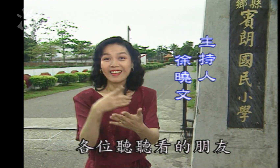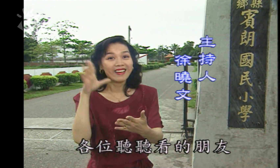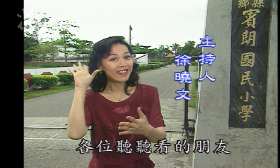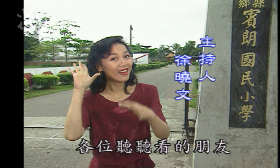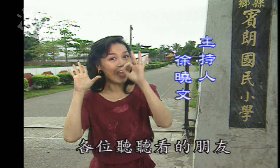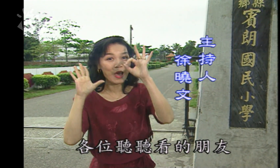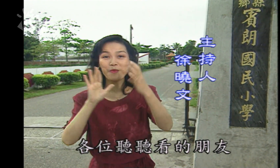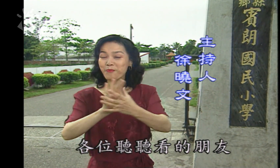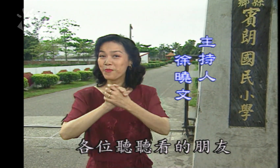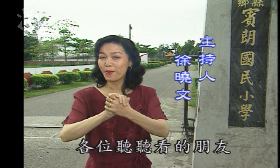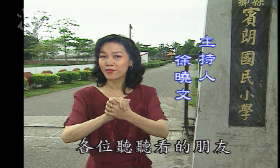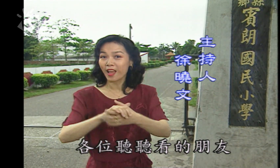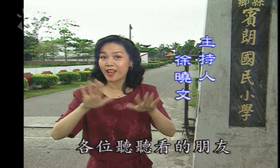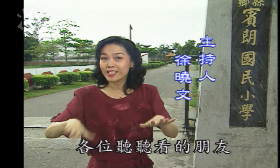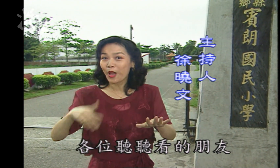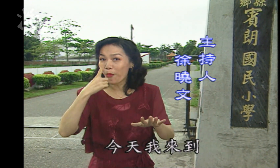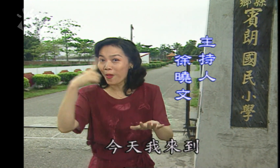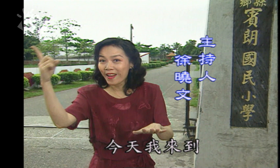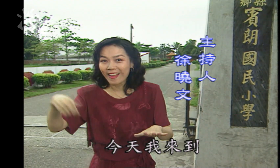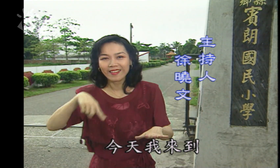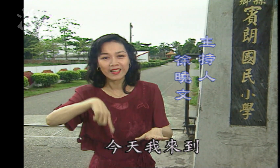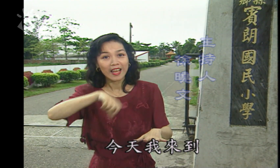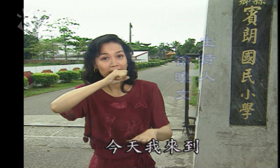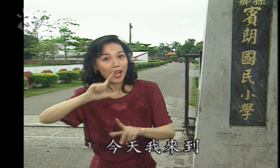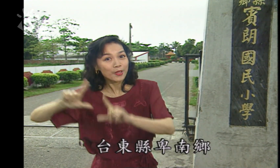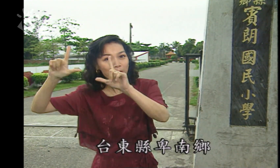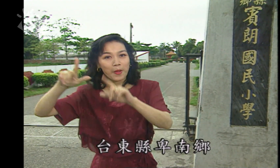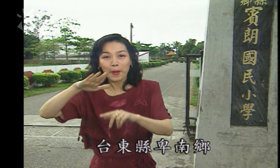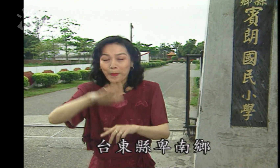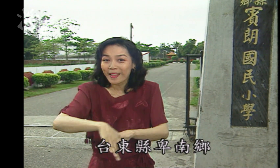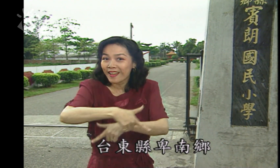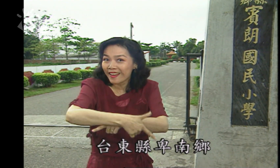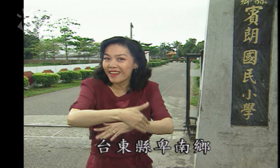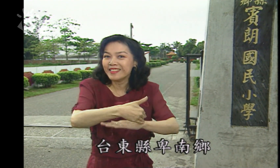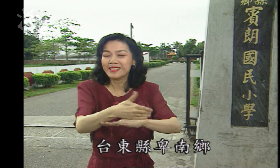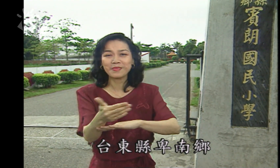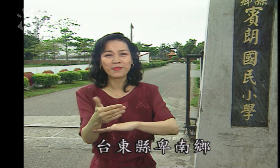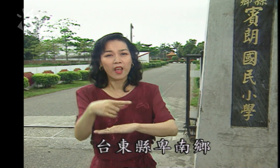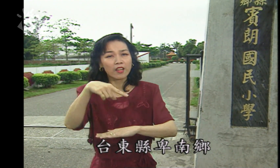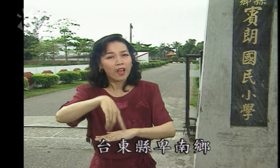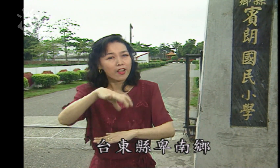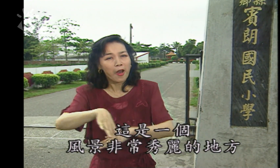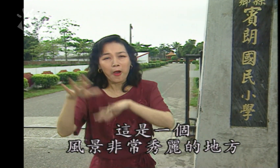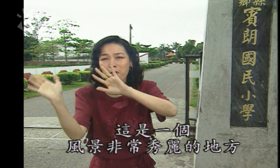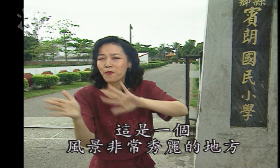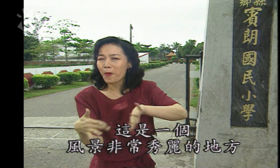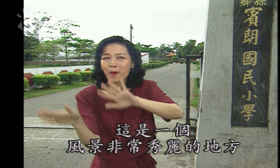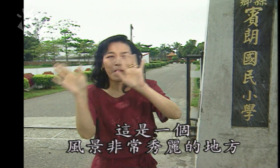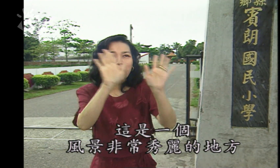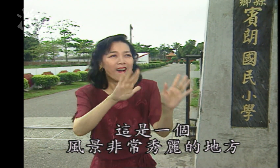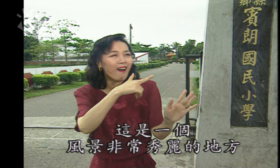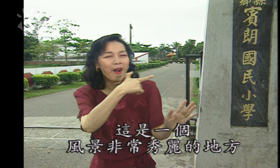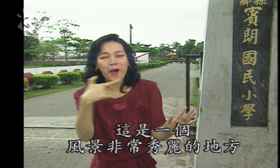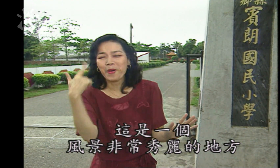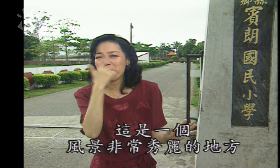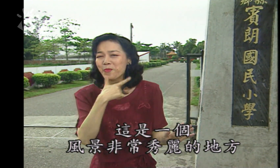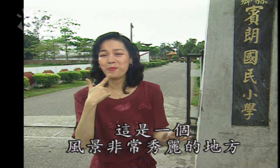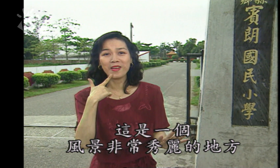各位听听看的朋友，今天我来到台东县卑南乡，这是一个风景非常秀丽的地